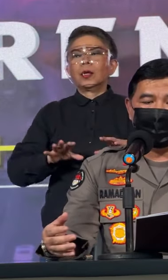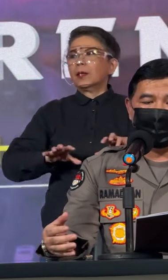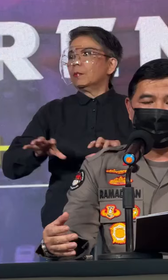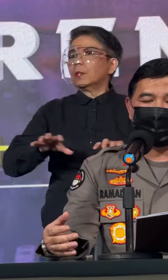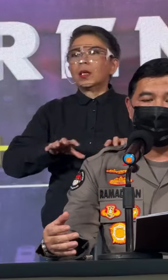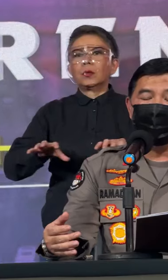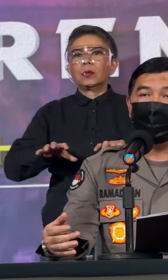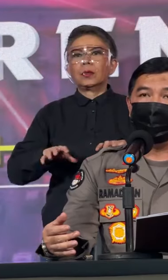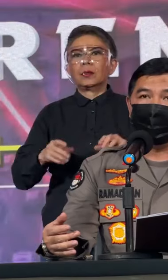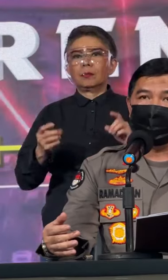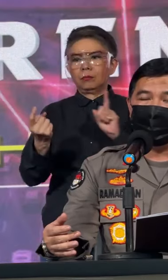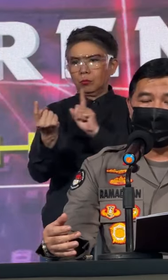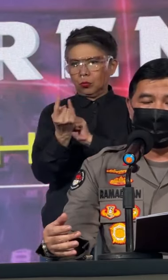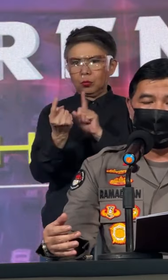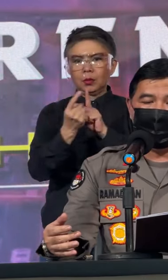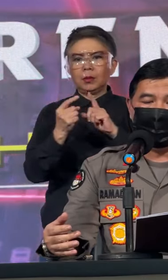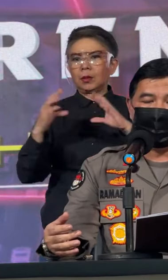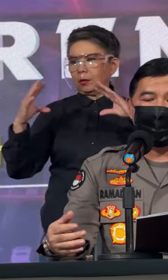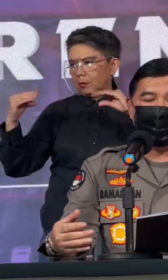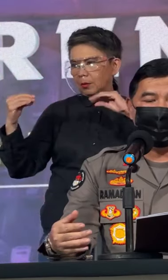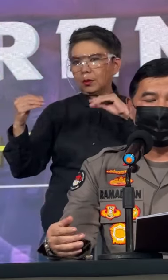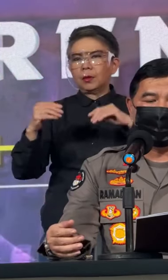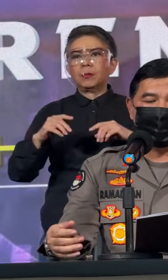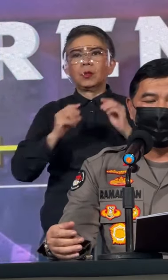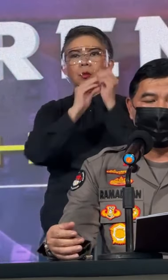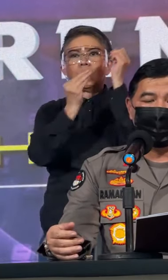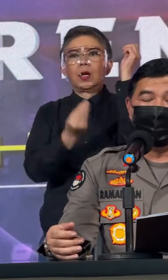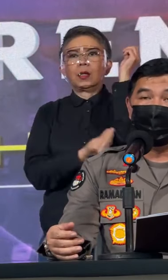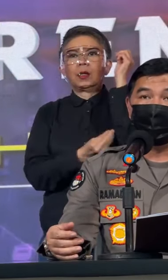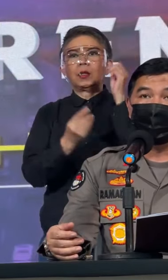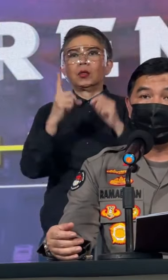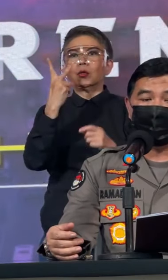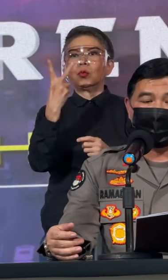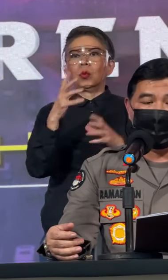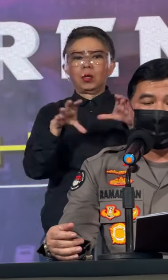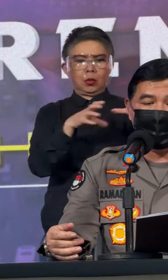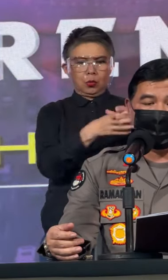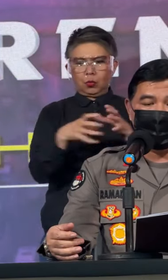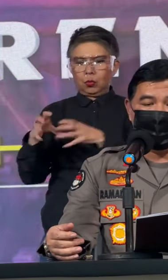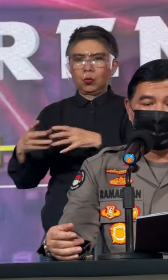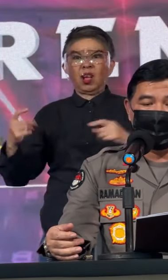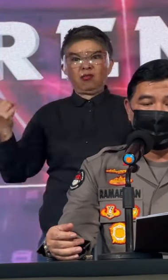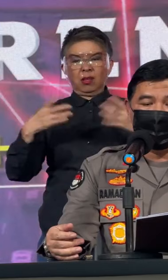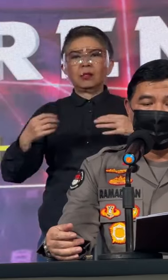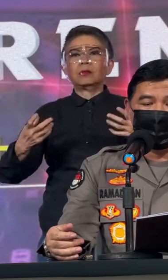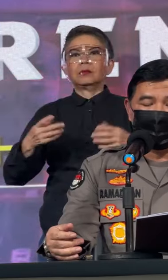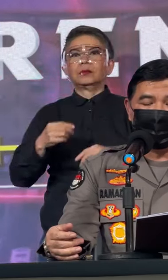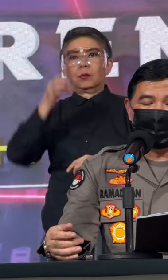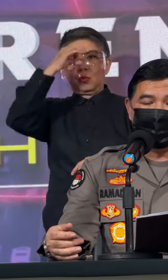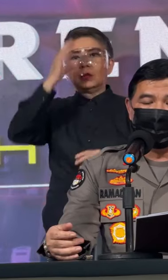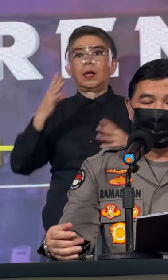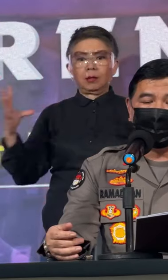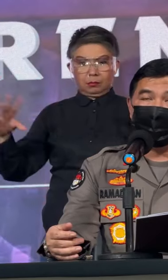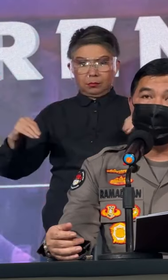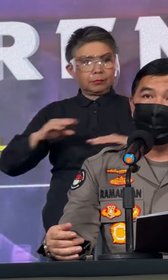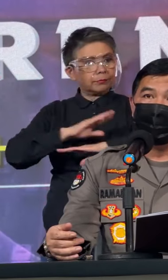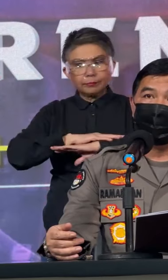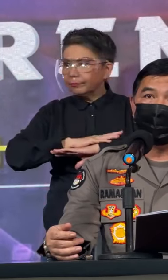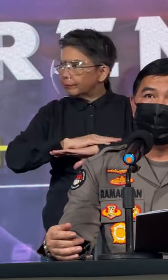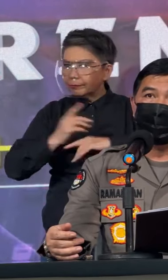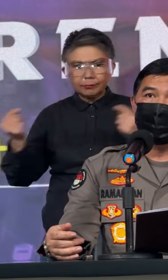melakukan pertemuan kepada perwakilan kedua kelompok yang bertikai. Tentu